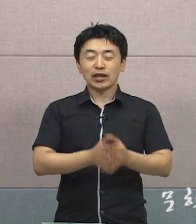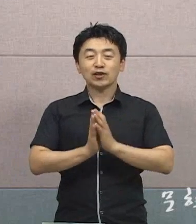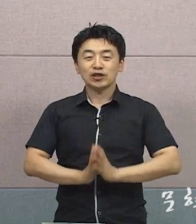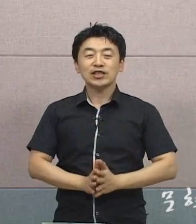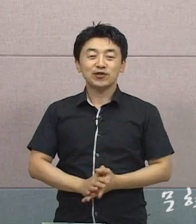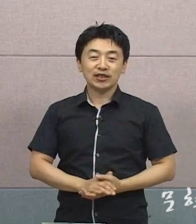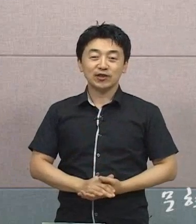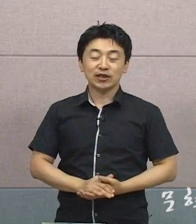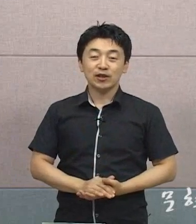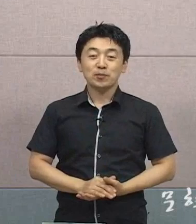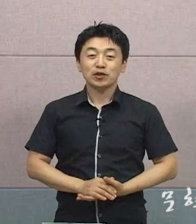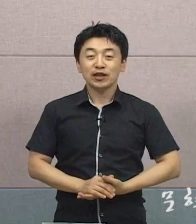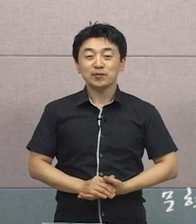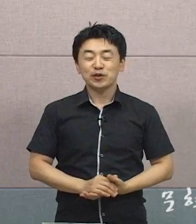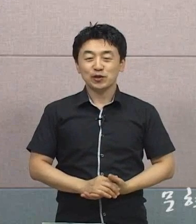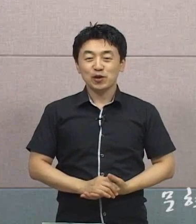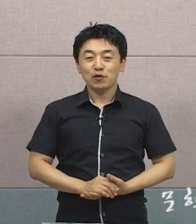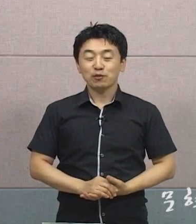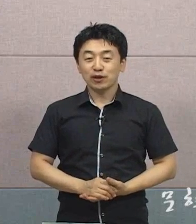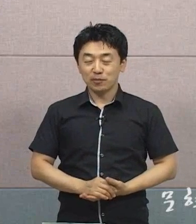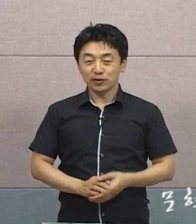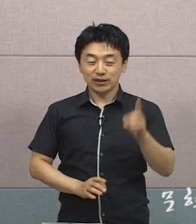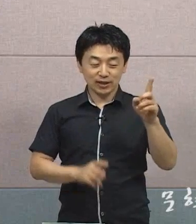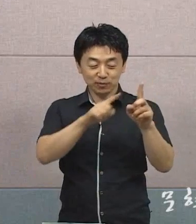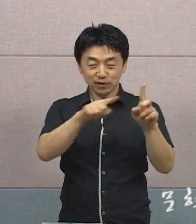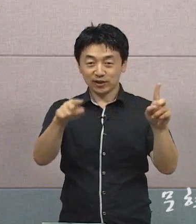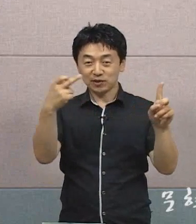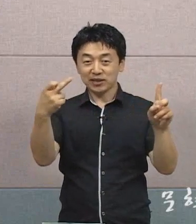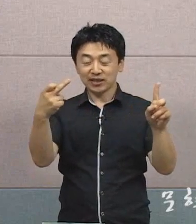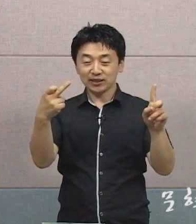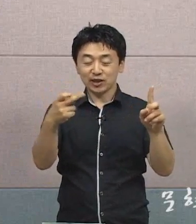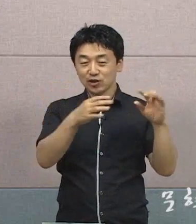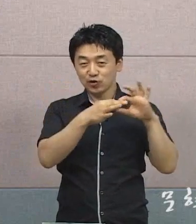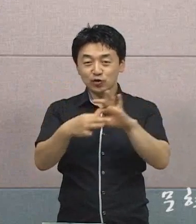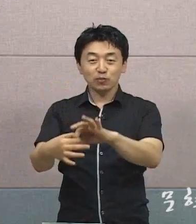더 즐길 수 있게 되었다. 뭐, 그렇게 하면서 공부를 한번 1장부터 이제 12장까지 쭉